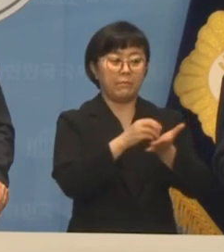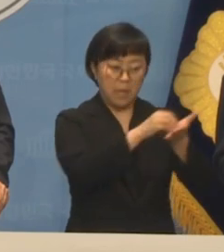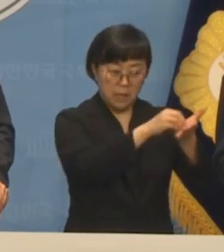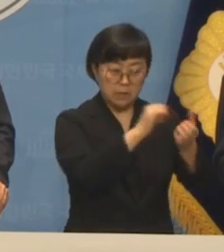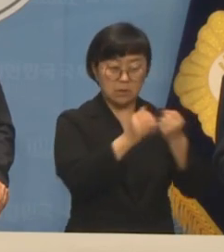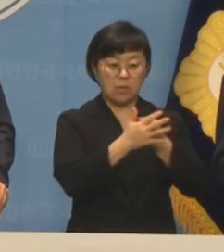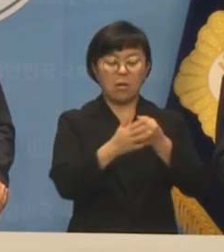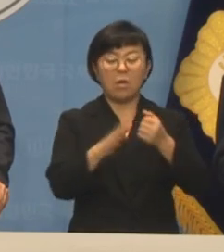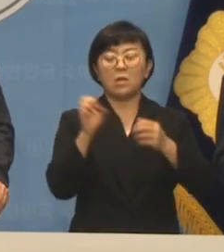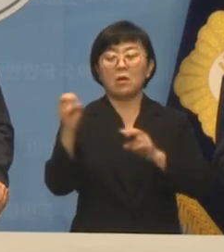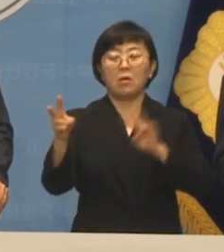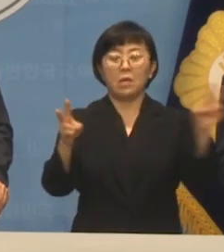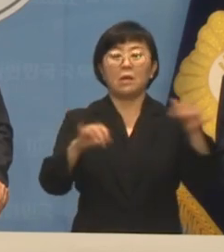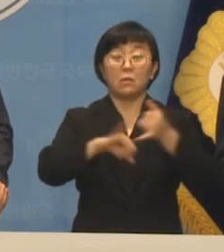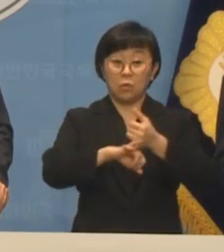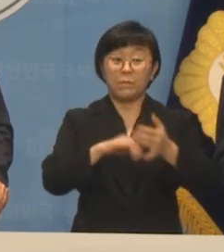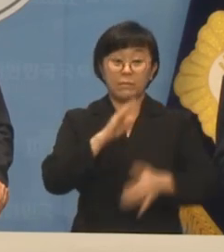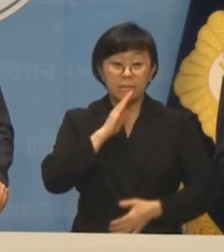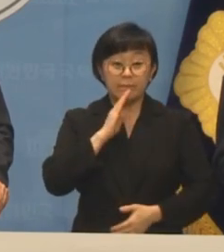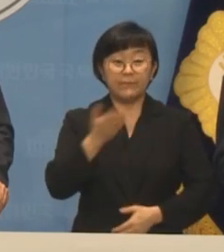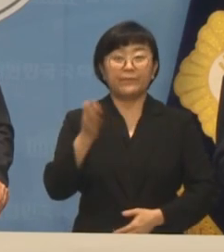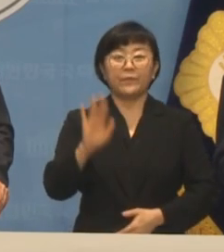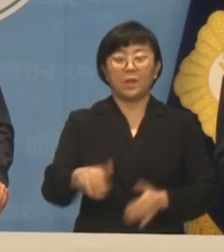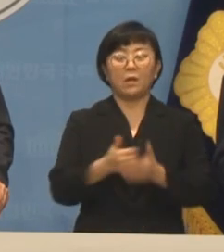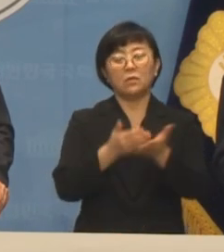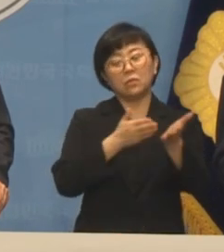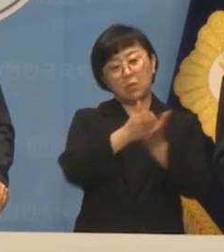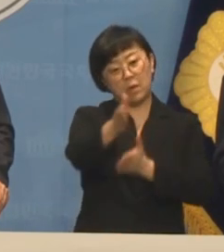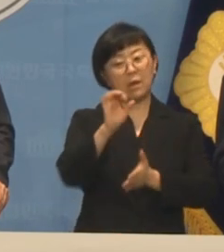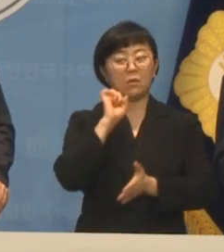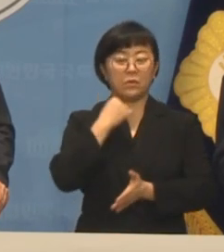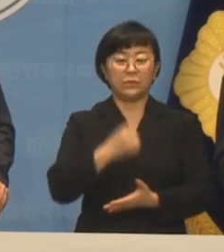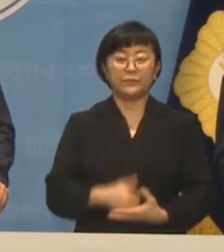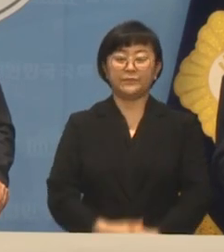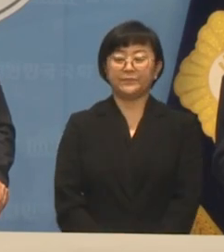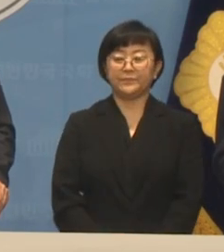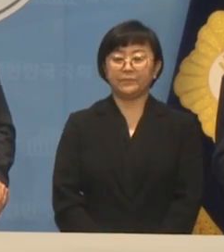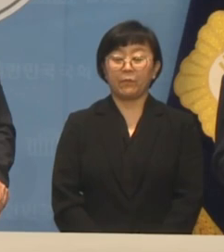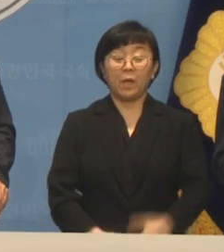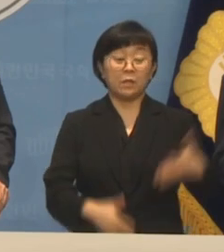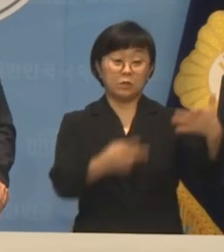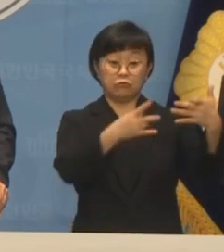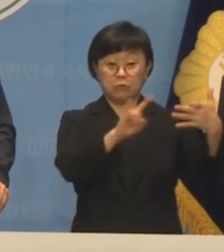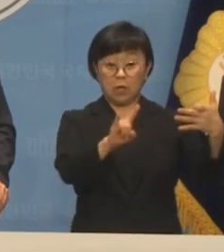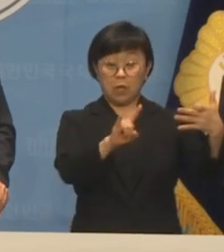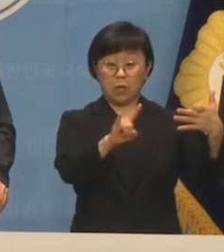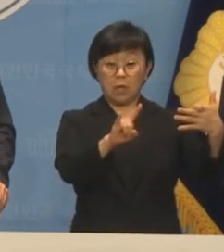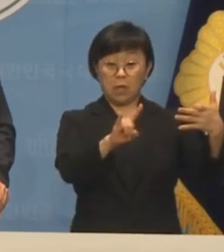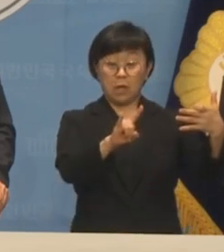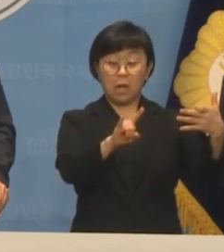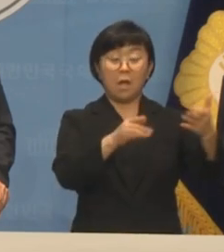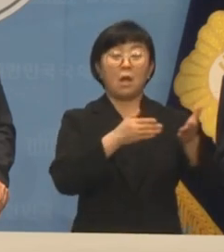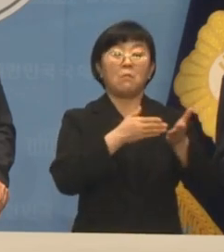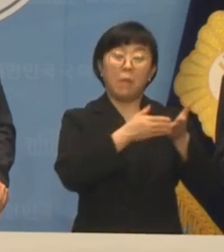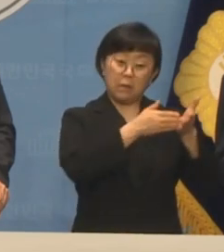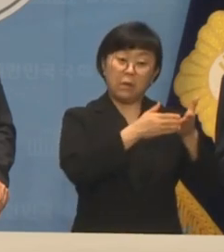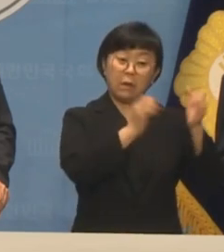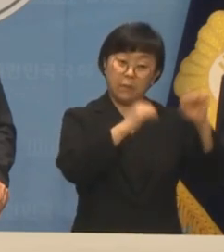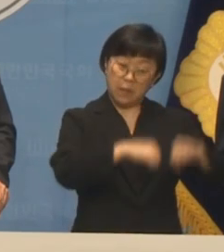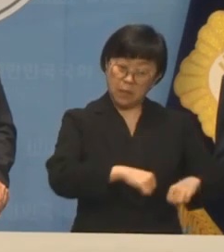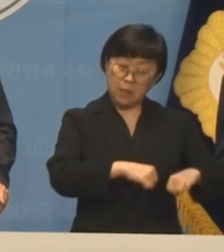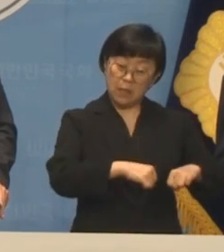모두 약속했으나 정작 통과는 어렵습니다. 19대부터 발의와 폐기를